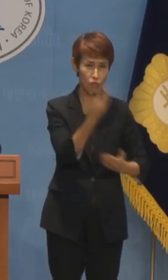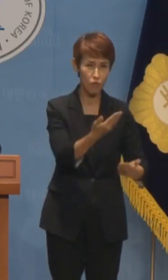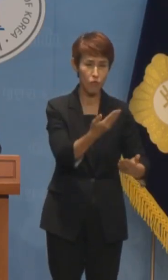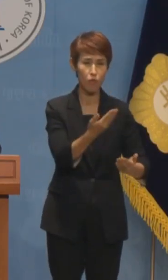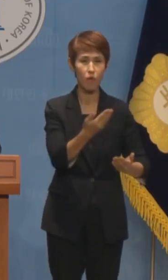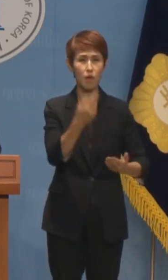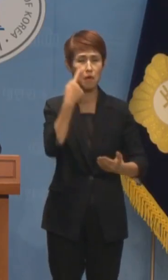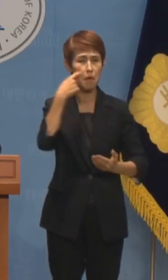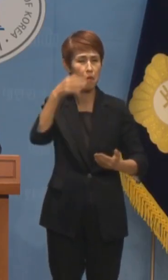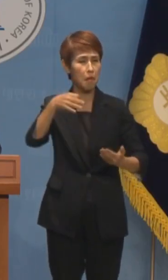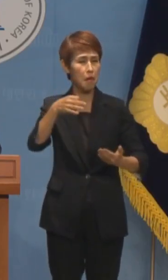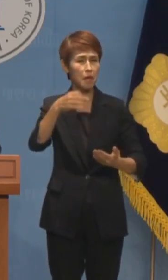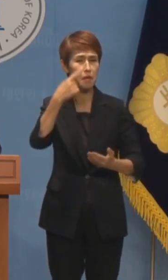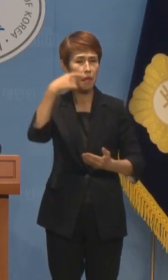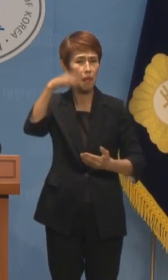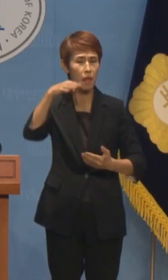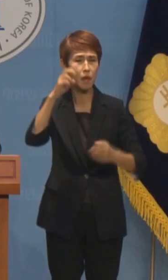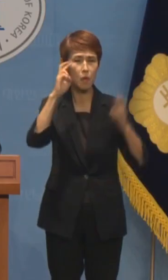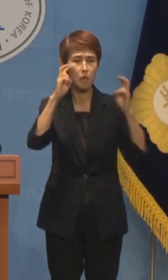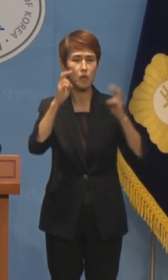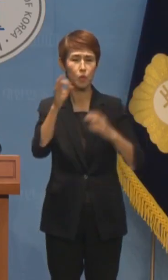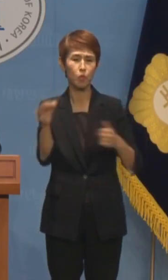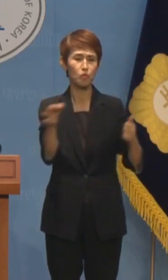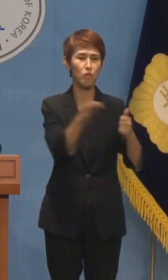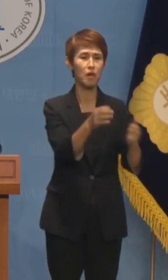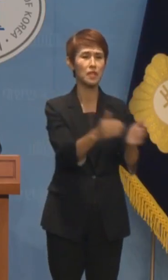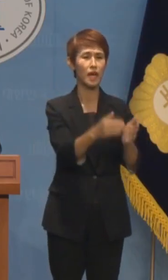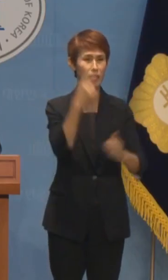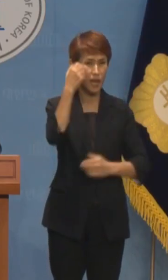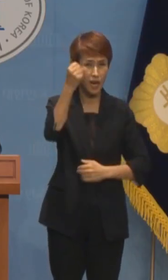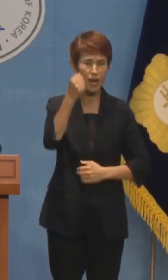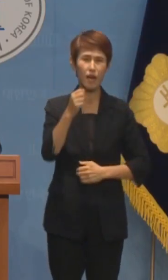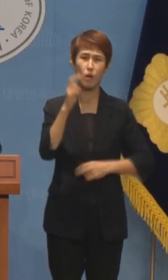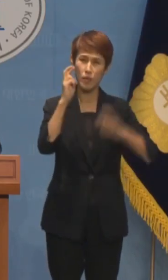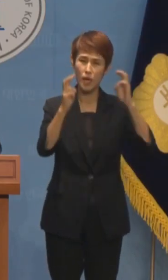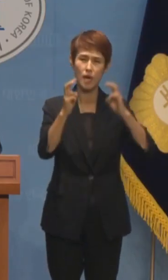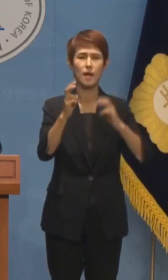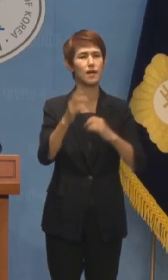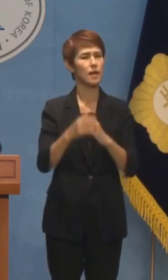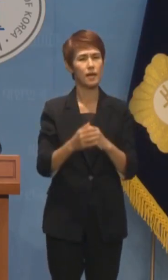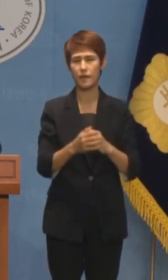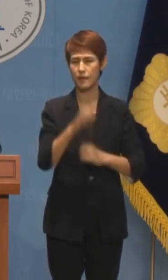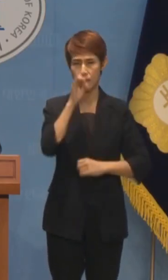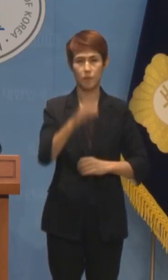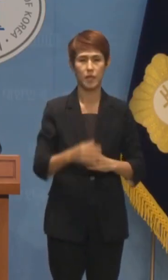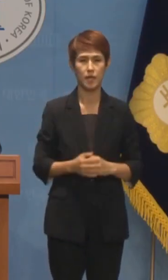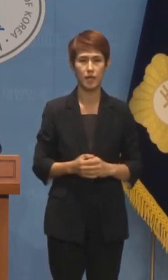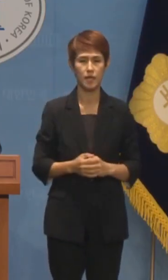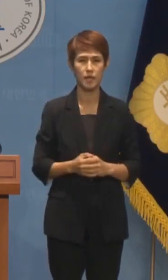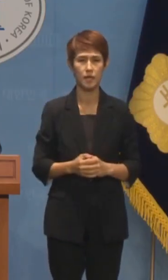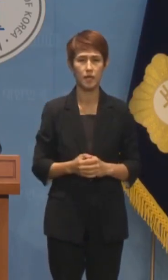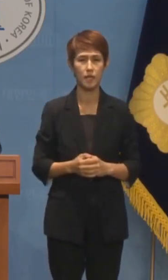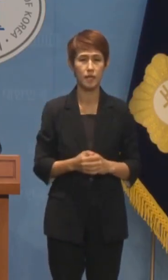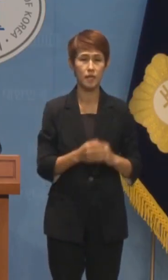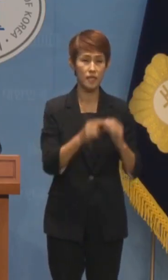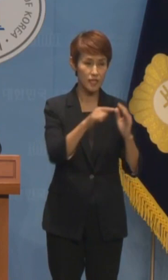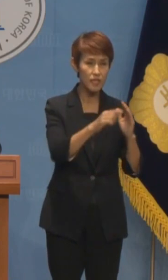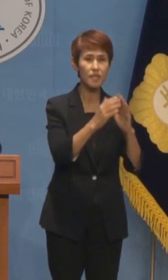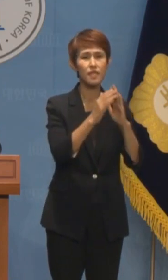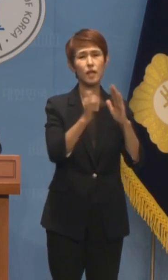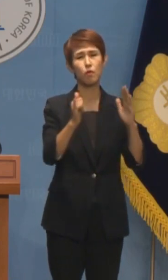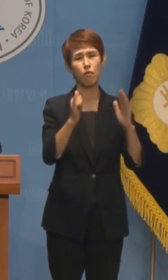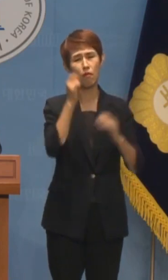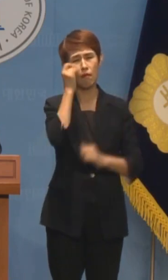비용보다 가볍게 여기는 기업에게 본보기가 되도록 수사하십시오. 집으로 돌아가지 못하는 가족들의